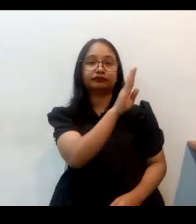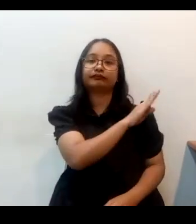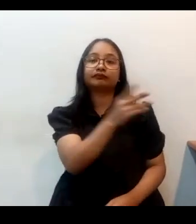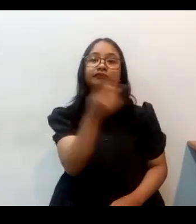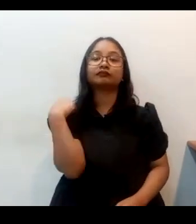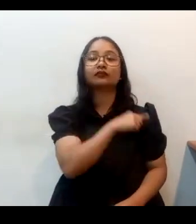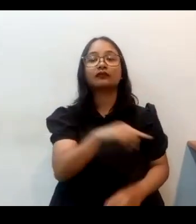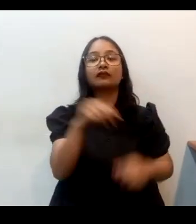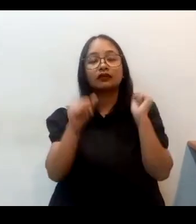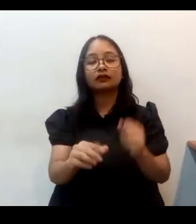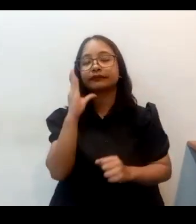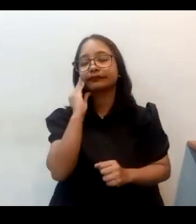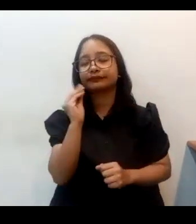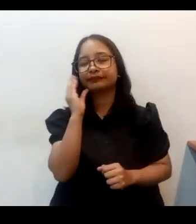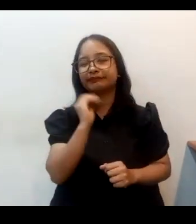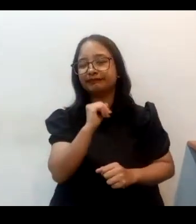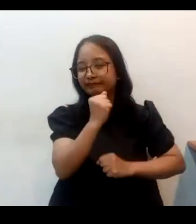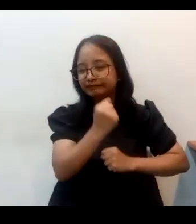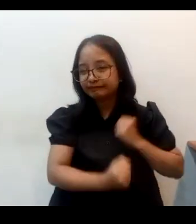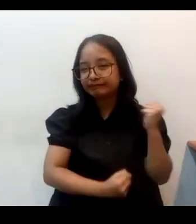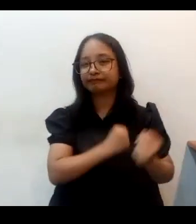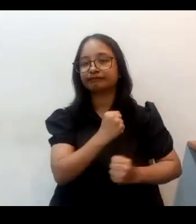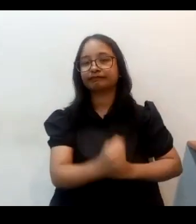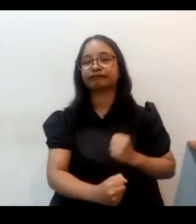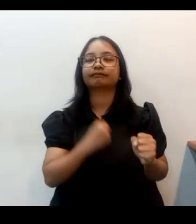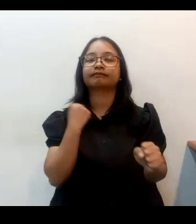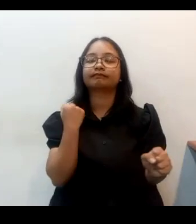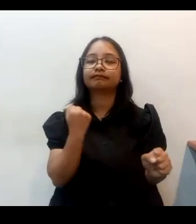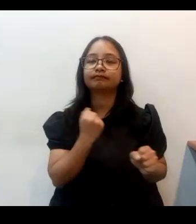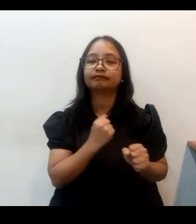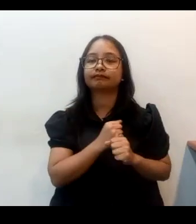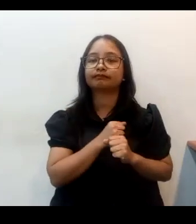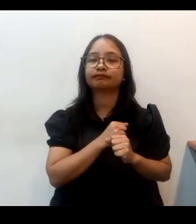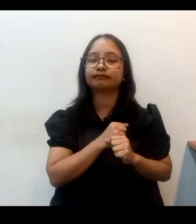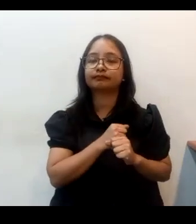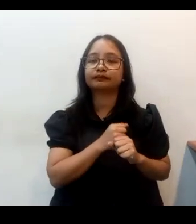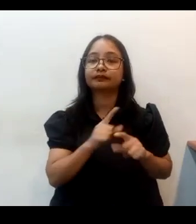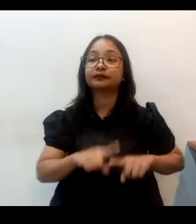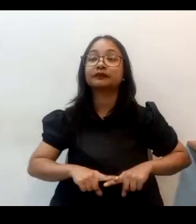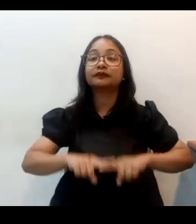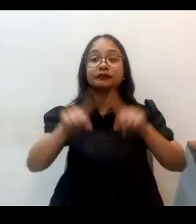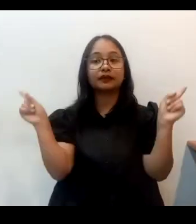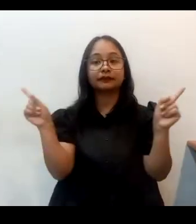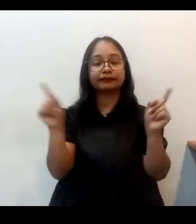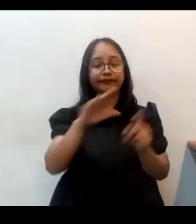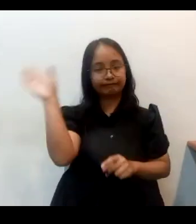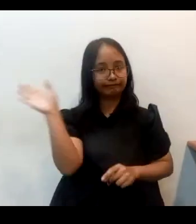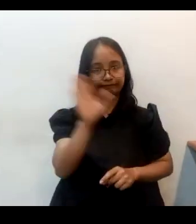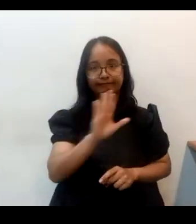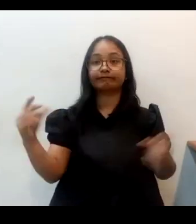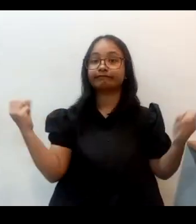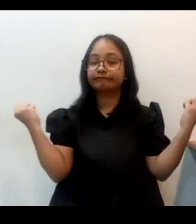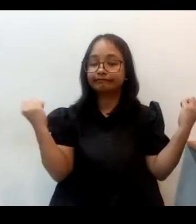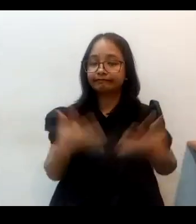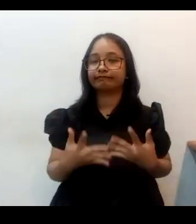natin pinatotohanan yung bagay na tungkol kay Yesu Kristo, meron po talagang pag-uusik at kahirapan. But don't be afraid. Pero wag po kayong matakot. You